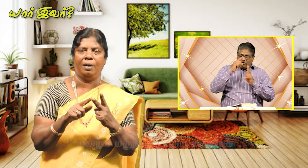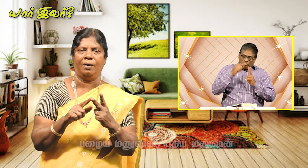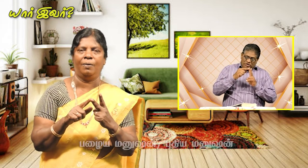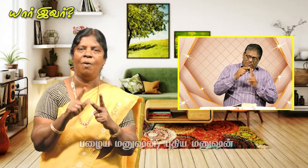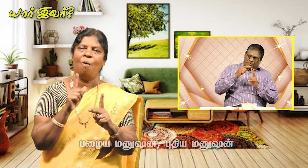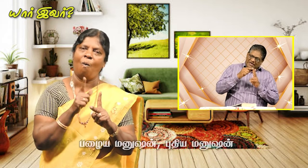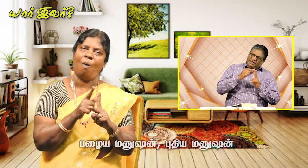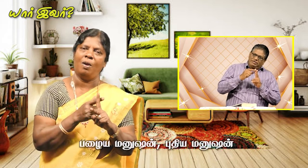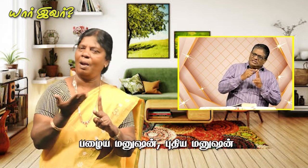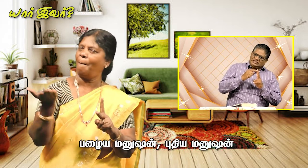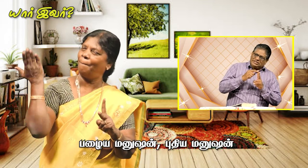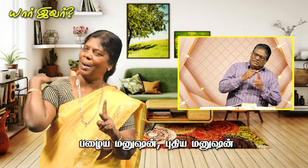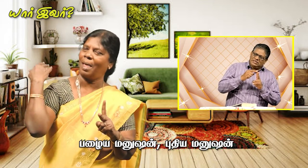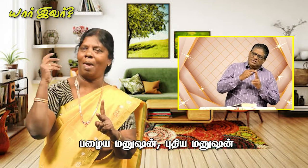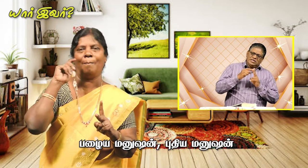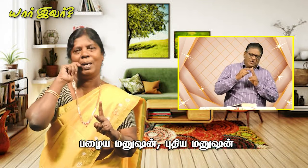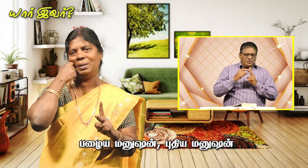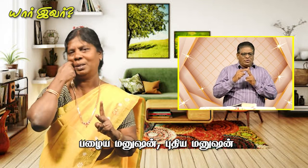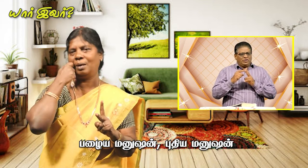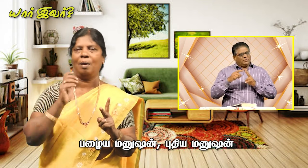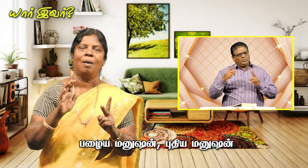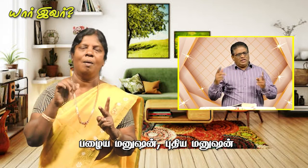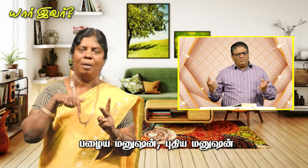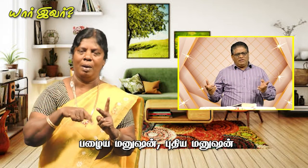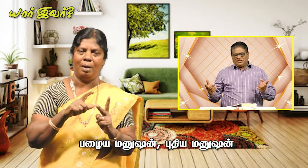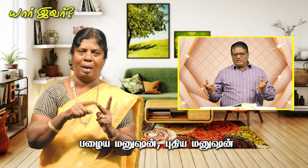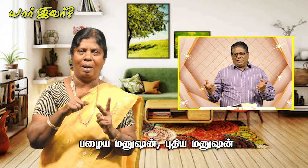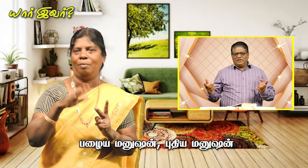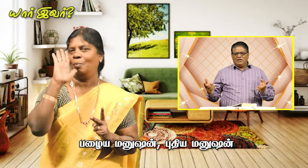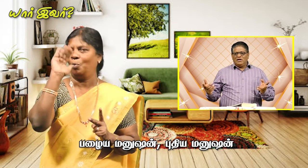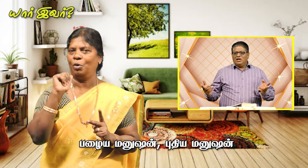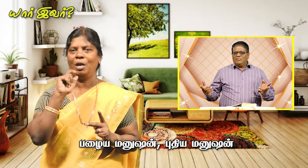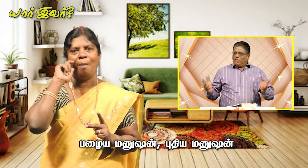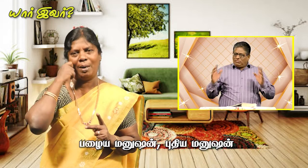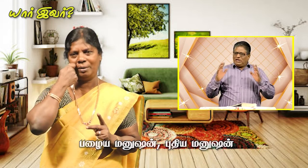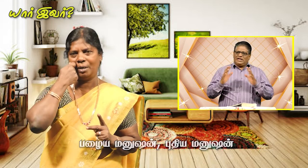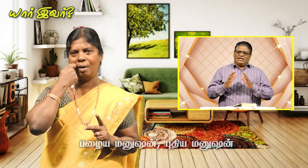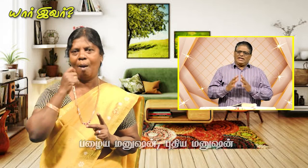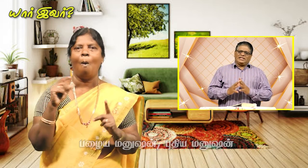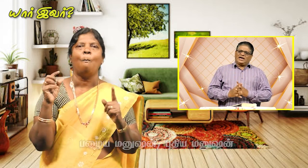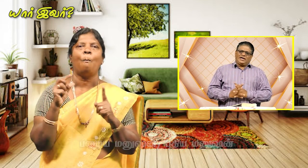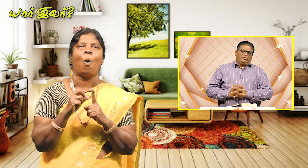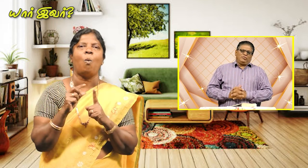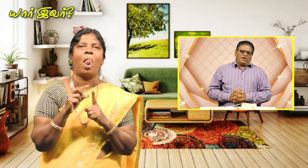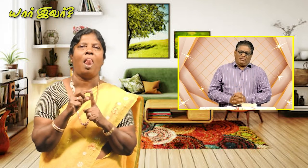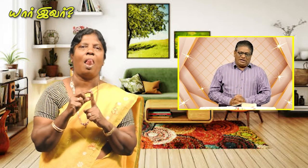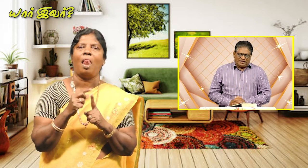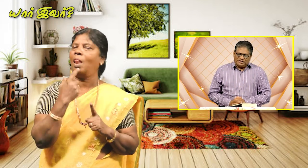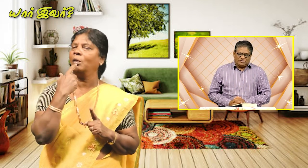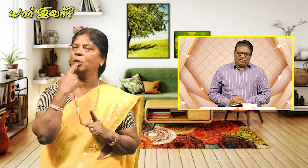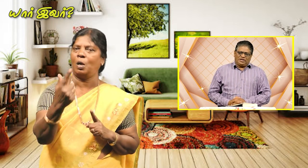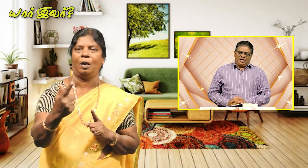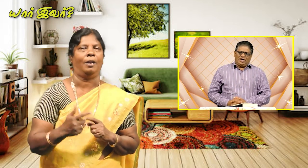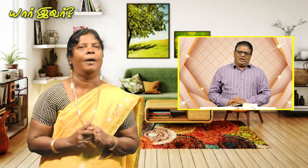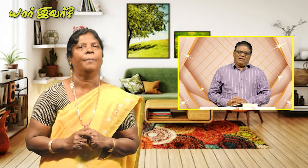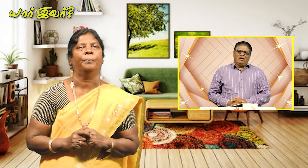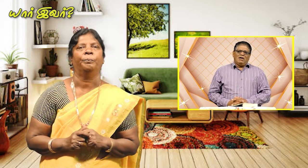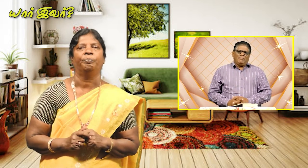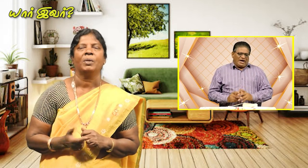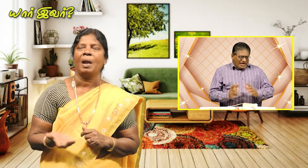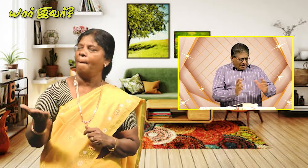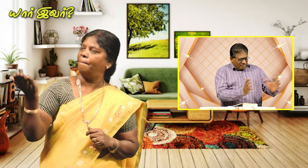ரெண்டு பதம் கவனிங்க, ஒன்னு பழைய மனுஷன், இன்னொன்னு புதிய மனுஷன். பவுல் என்கிற இந்த கடவுளுடைய மனிதர்